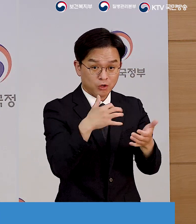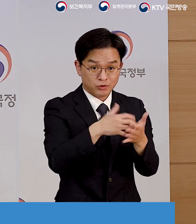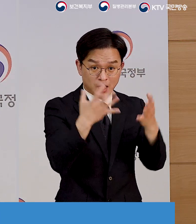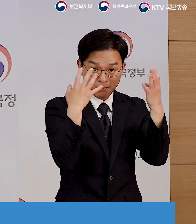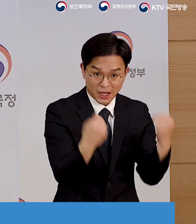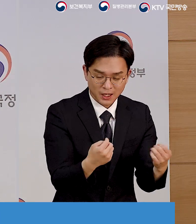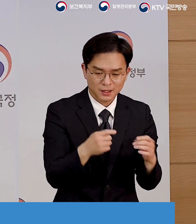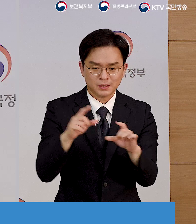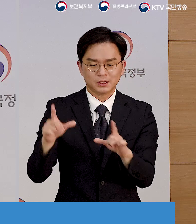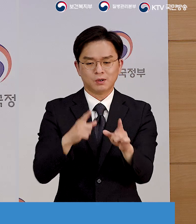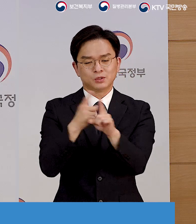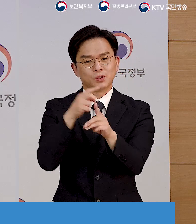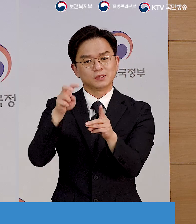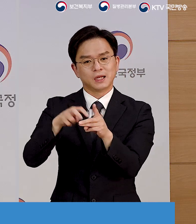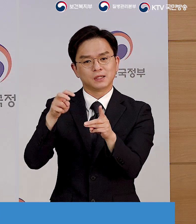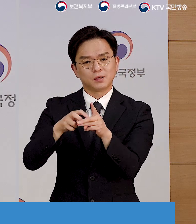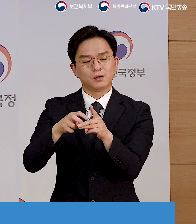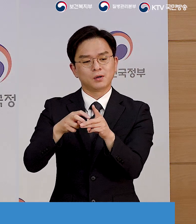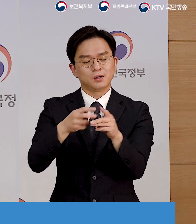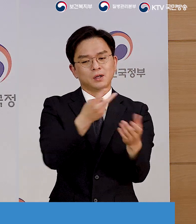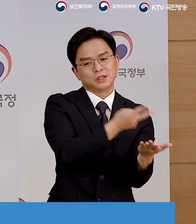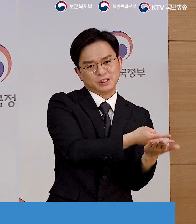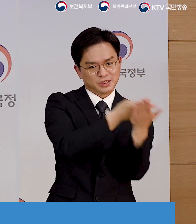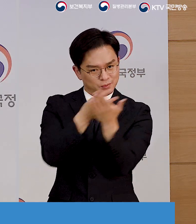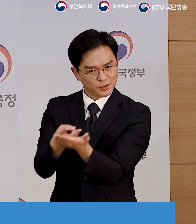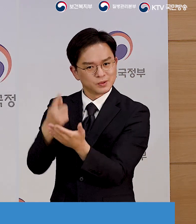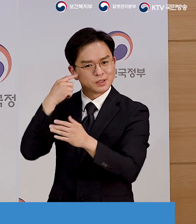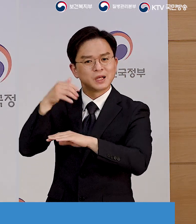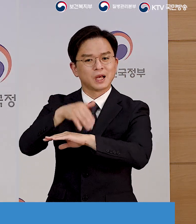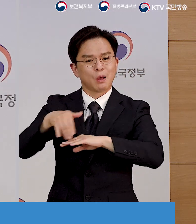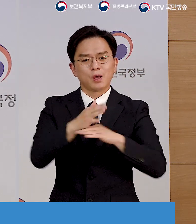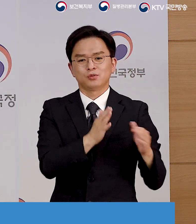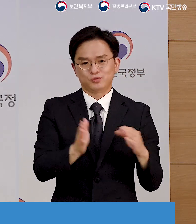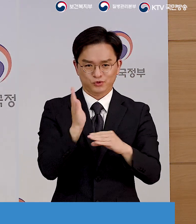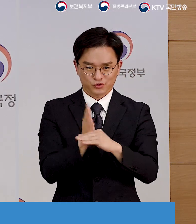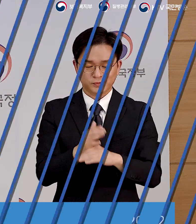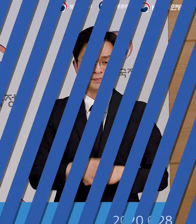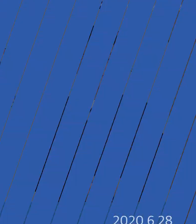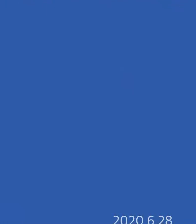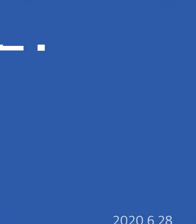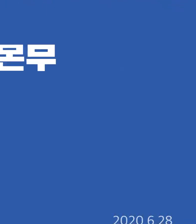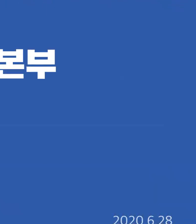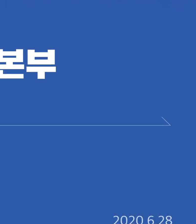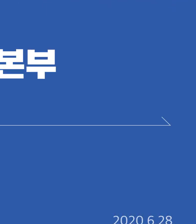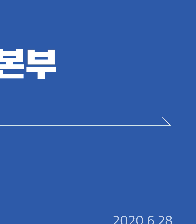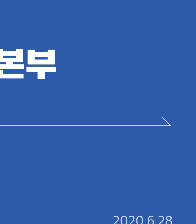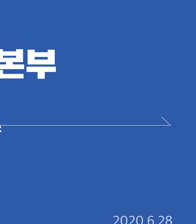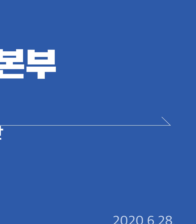생활치료센터에서 아마 치료를 하는 것으로 그렇게 현재 준비를 하고 있다라는 말씀을 드립니다.